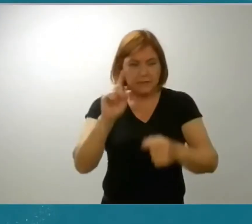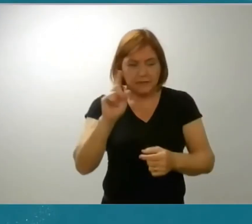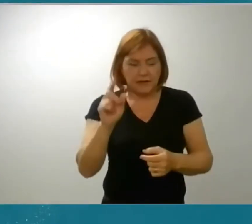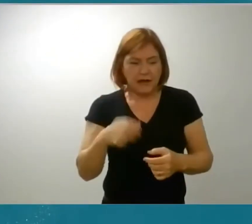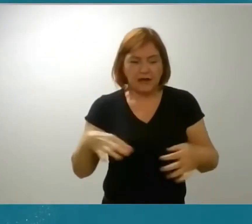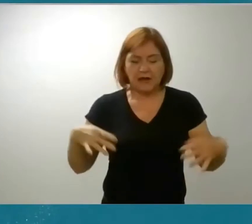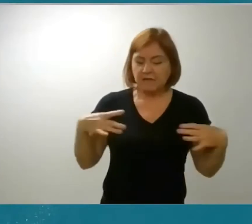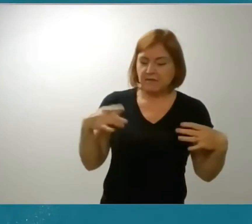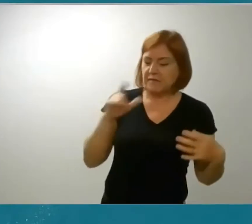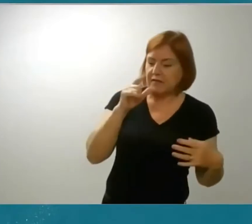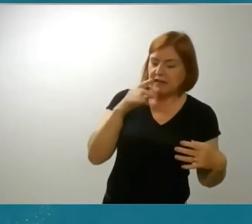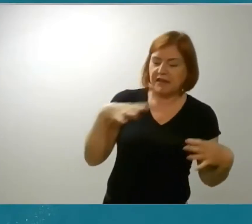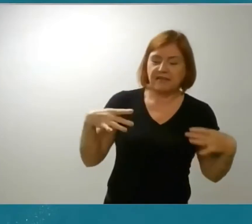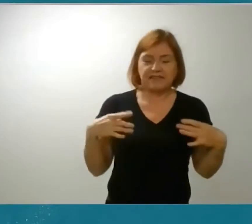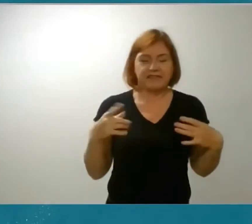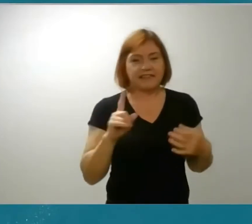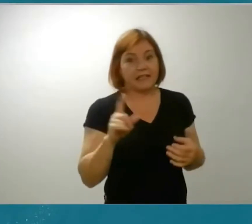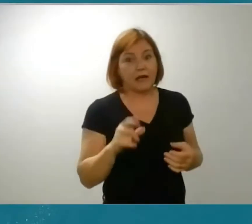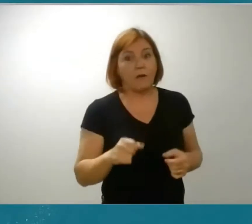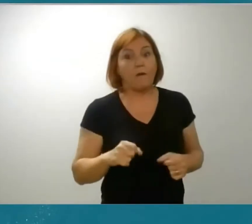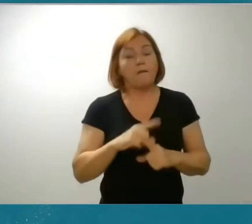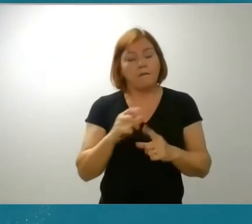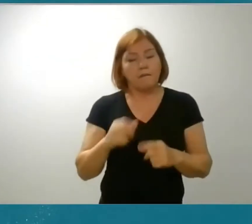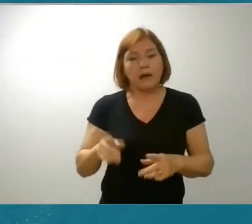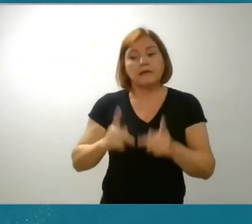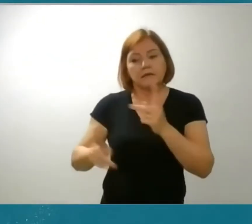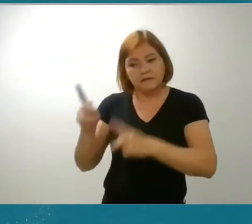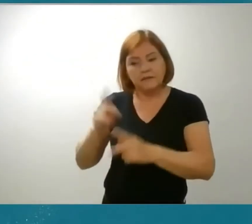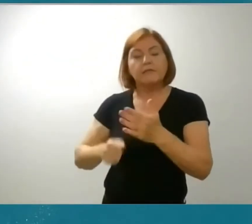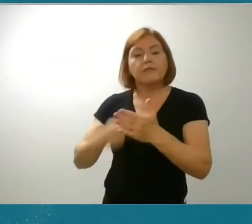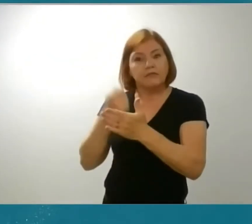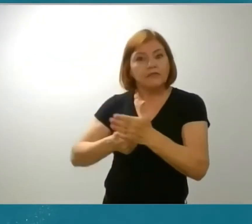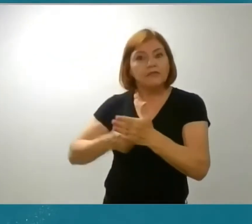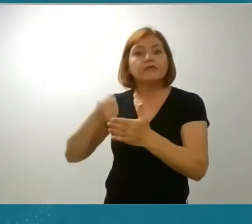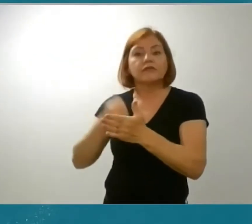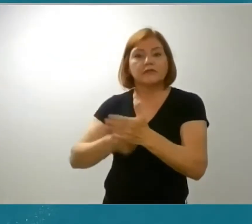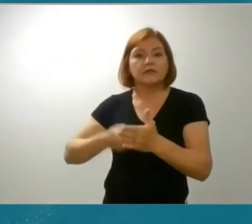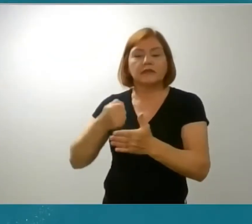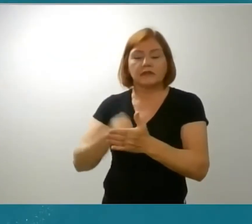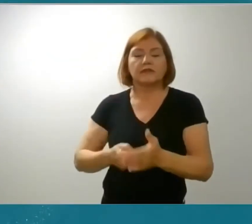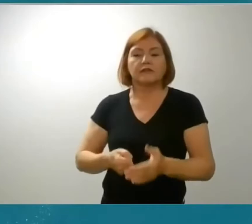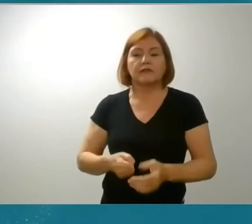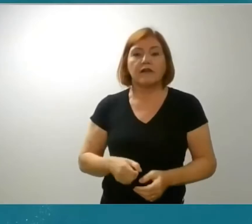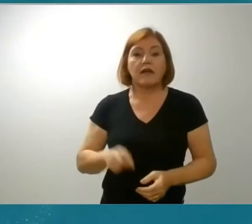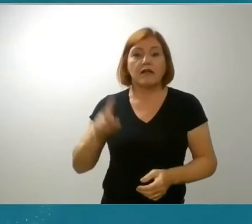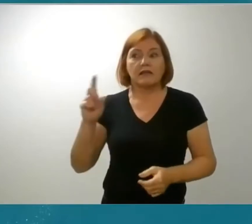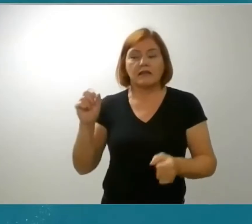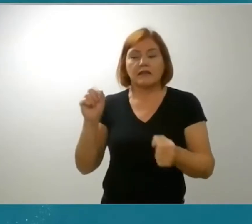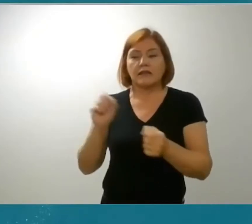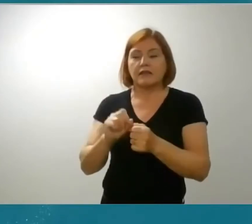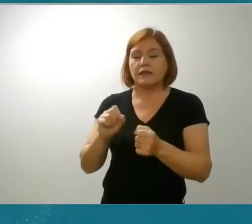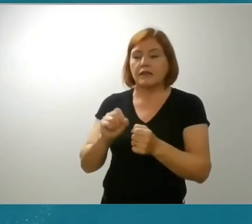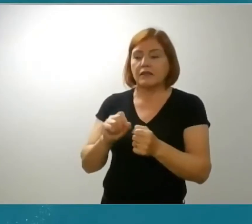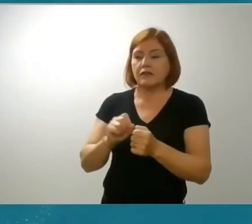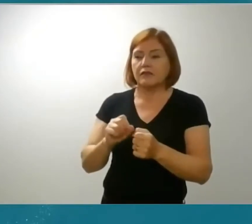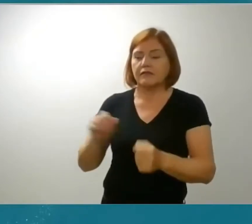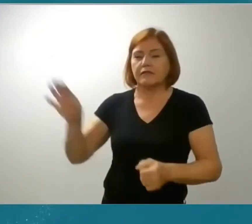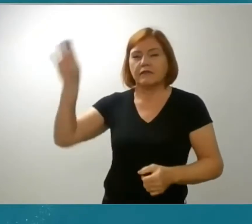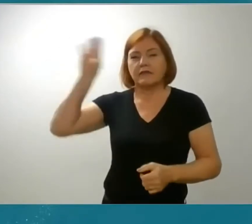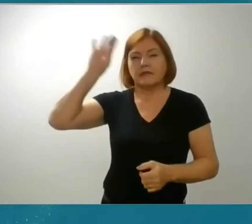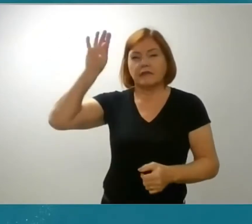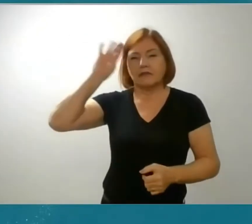tornará glorioso o caminho do mar, além do Jordão, Galileia dos